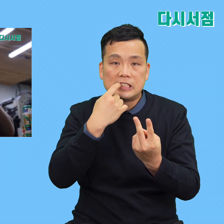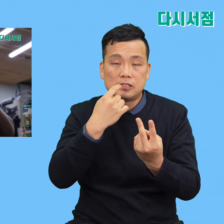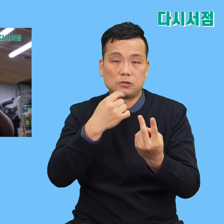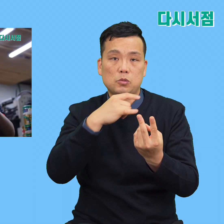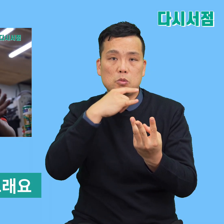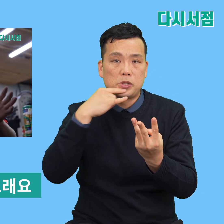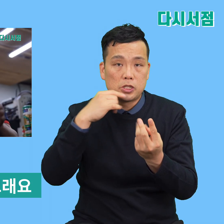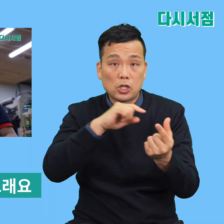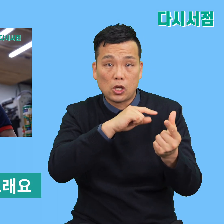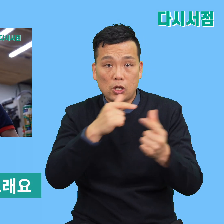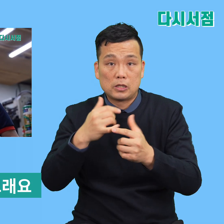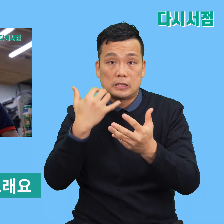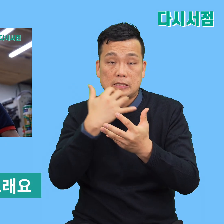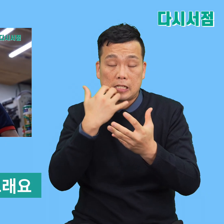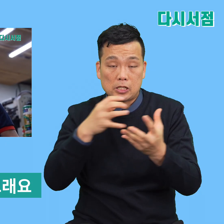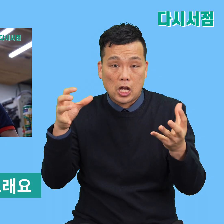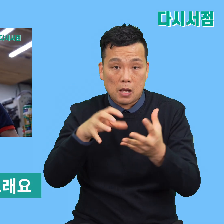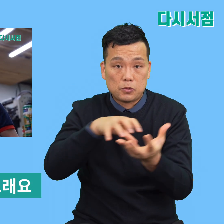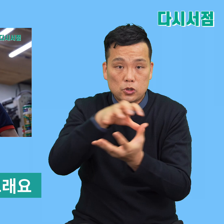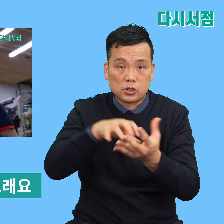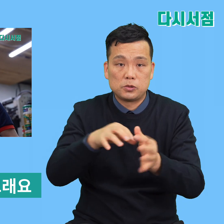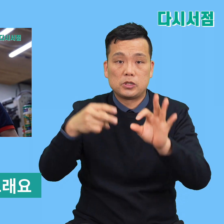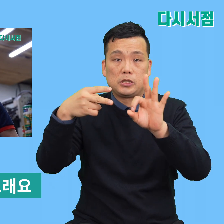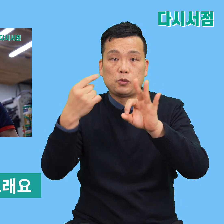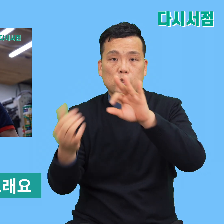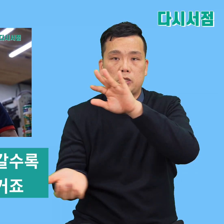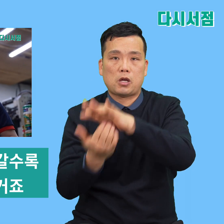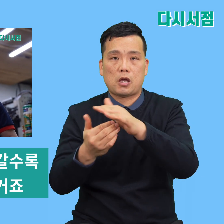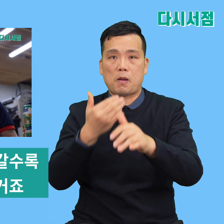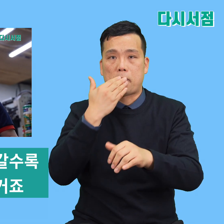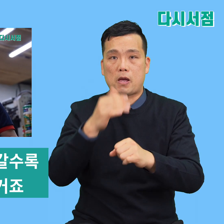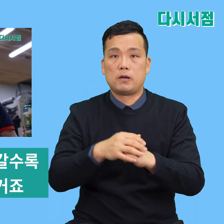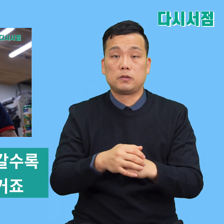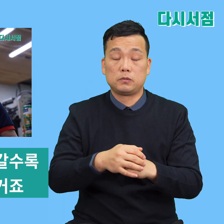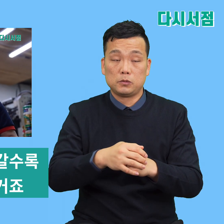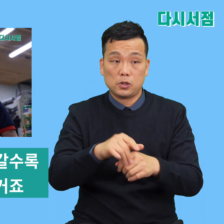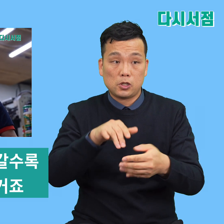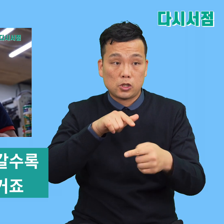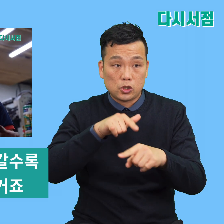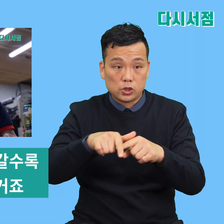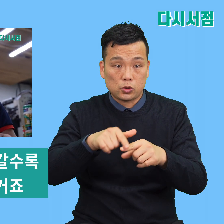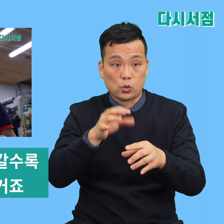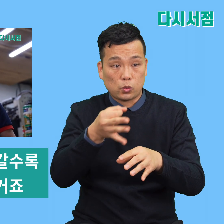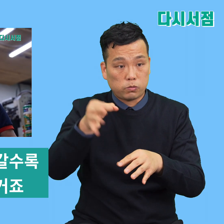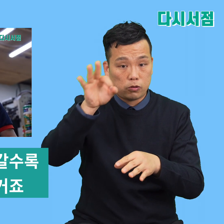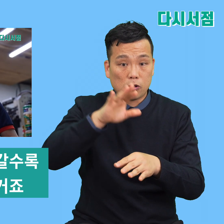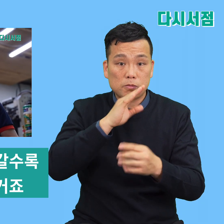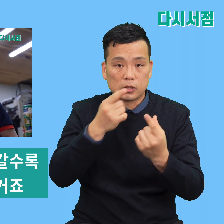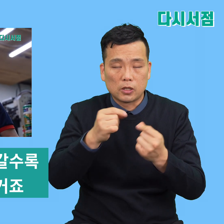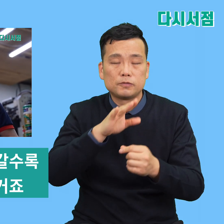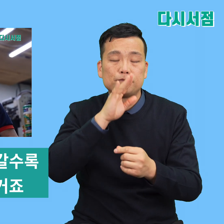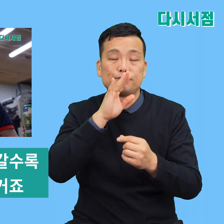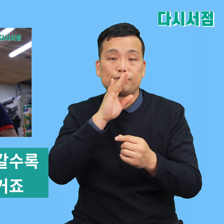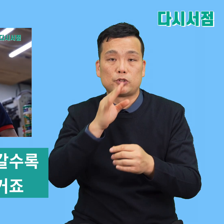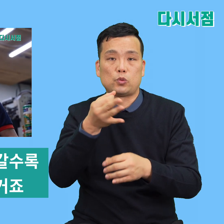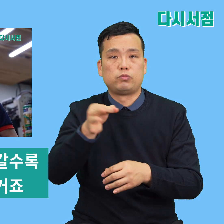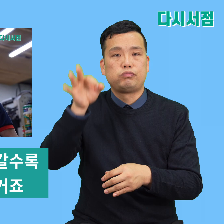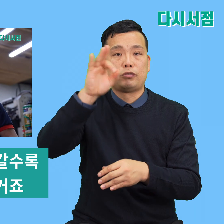핑크, 네. 뭐 해갖고 한 10색씩 들어가고 그래요. 근데 그냥 네. 그렇게 들어가면 들어갈수록 이제 비용이 이렇게 계속 늘어나는